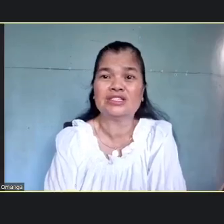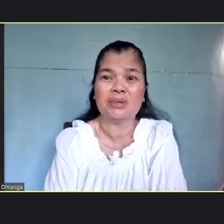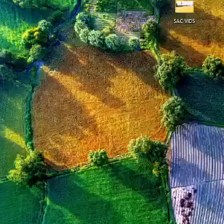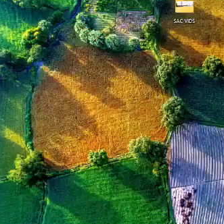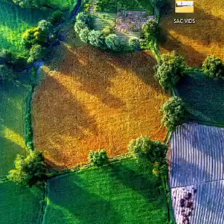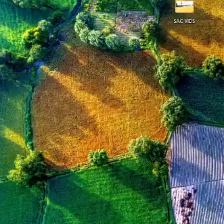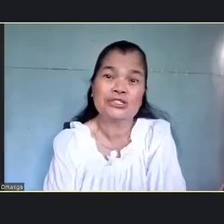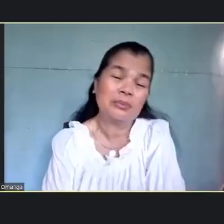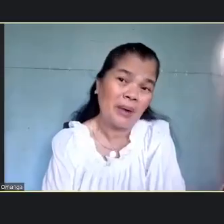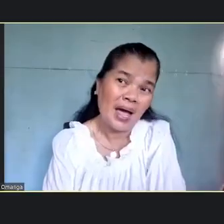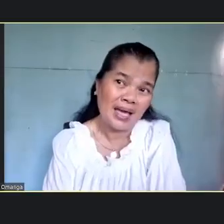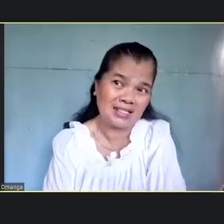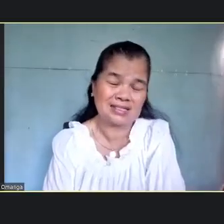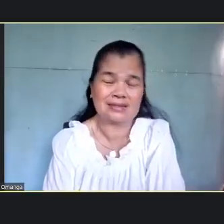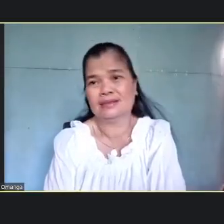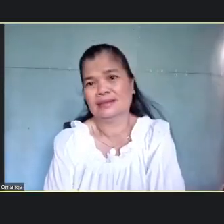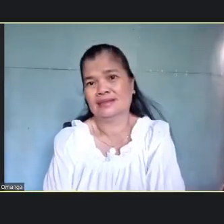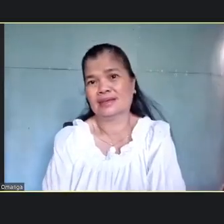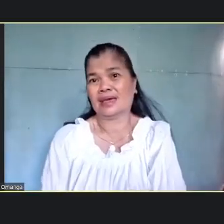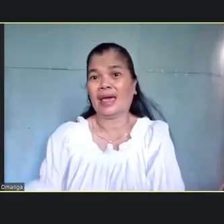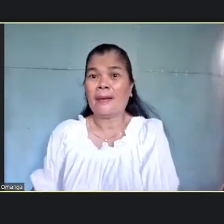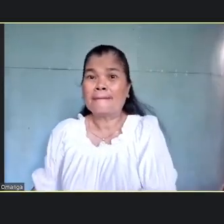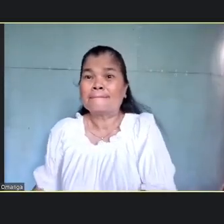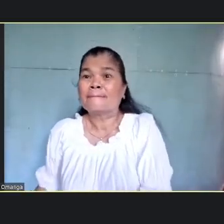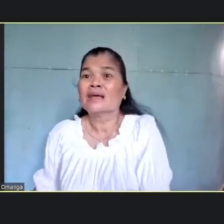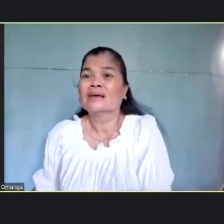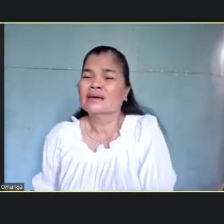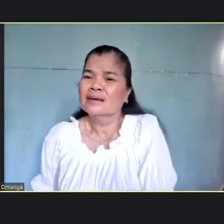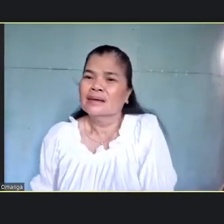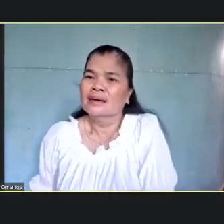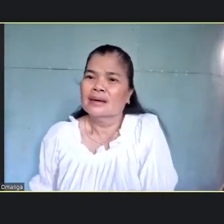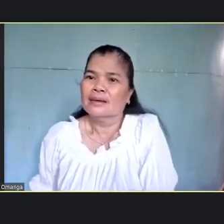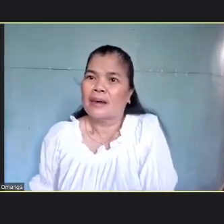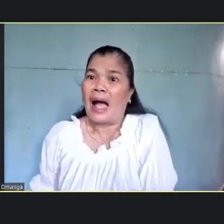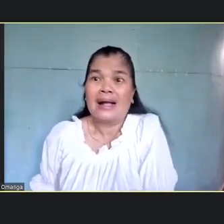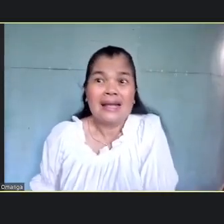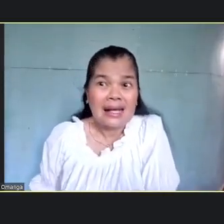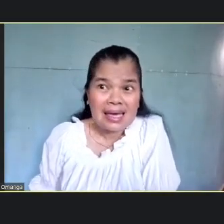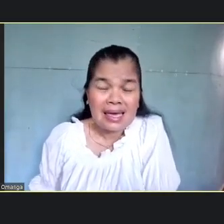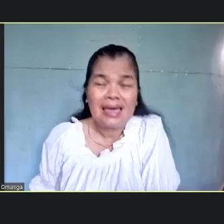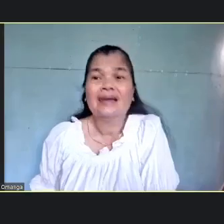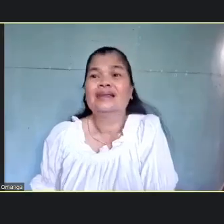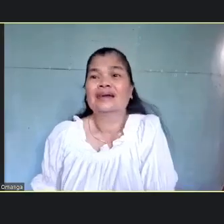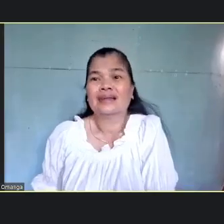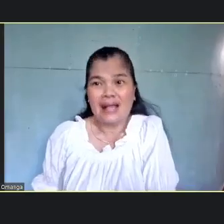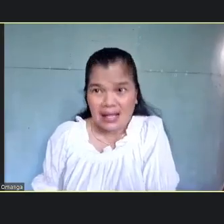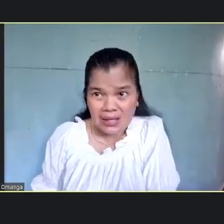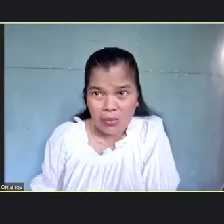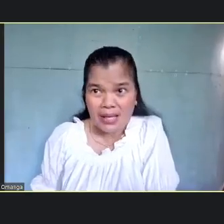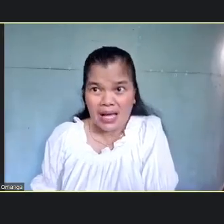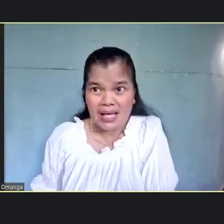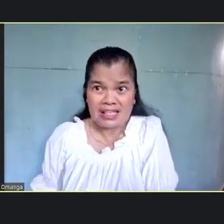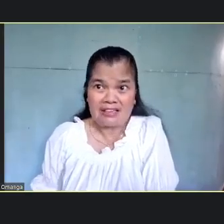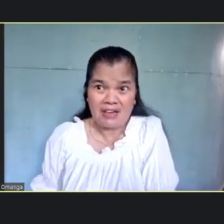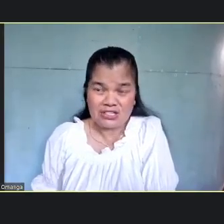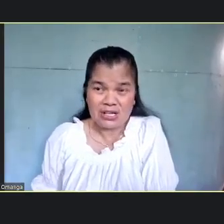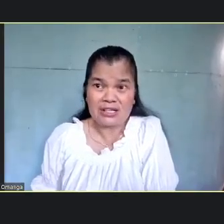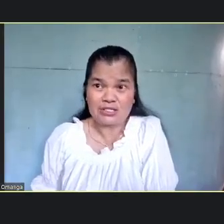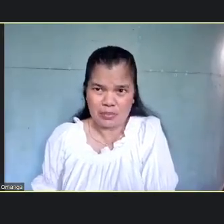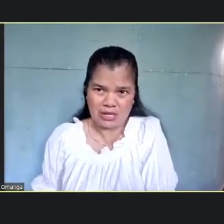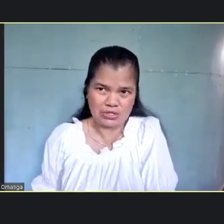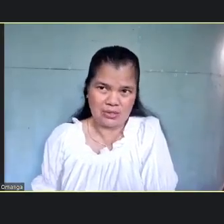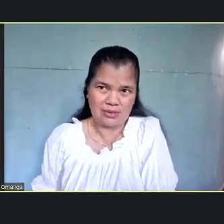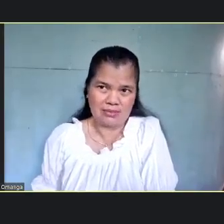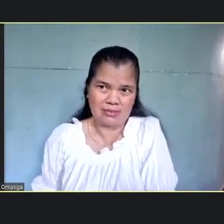or disbelief or surprise. Okay? Ang laki ng nagagawa ng ating